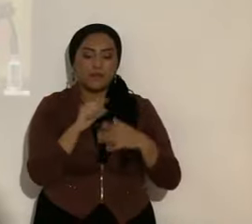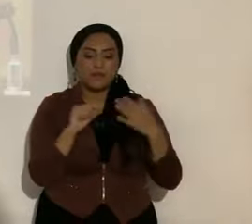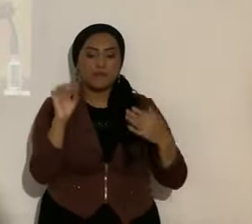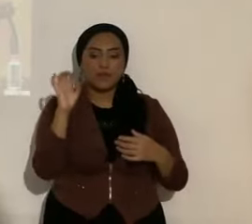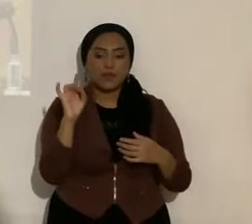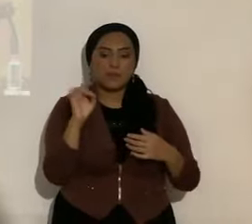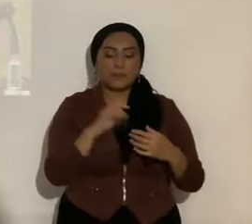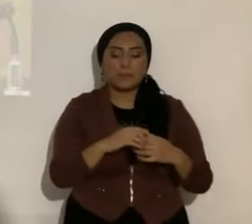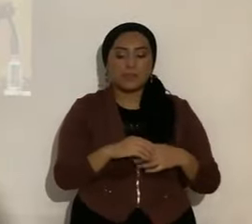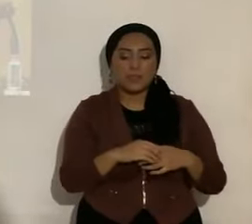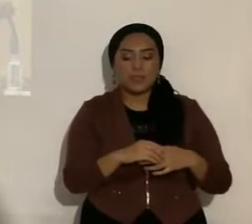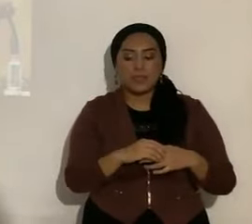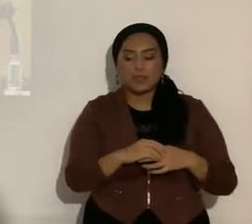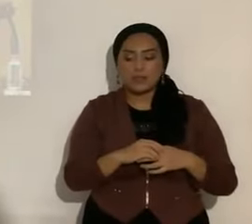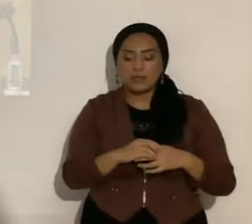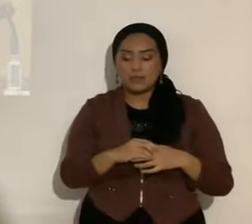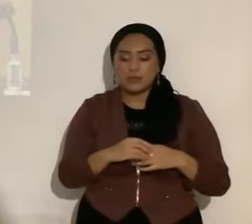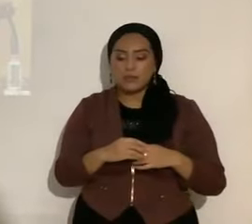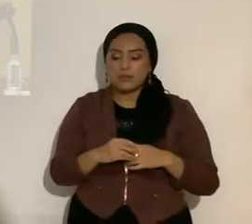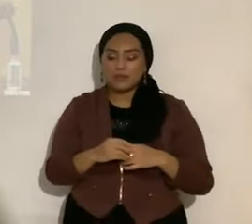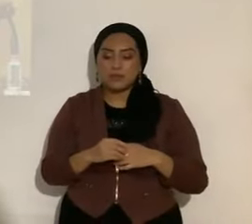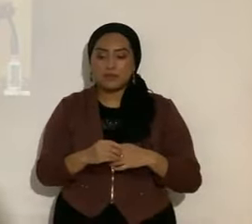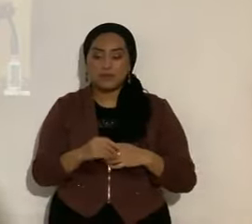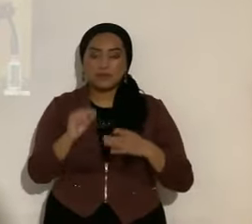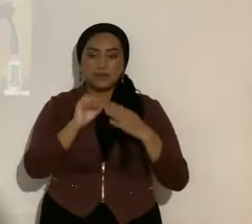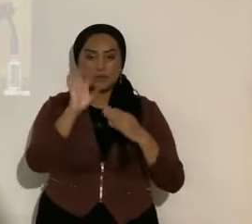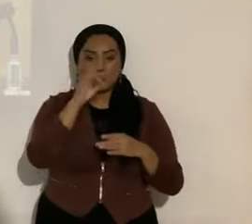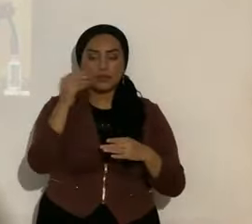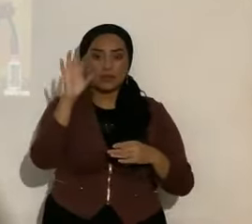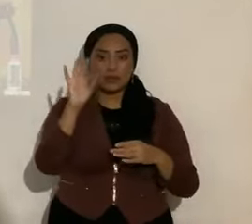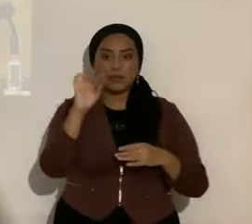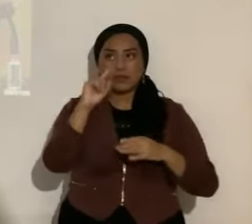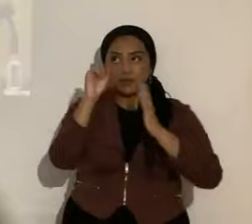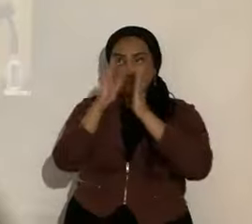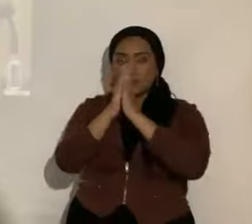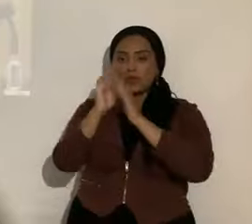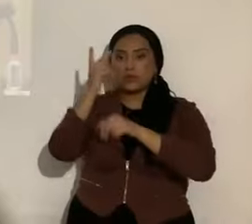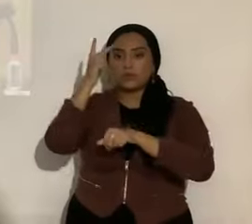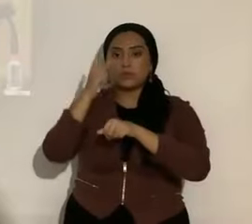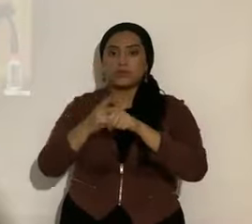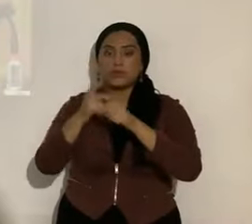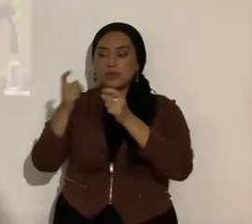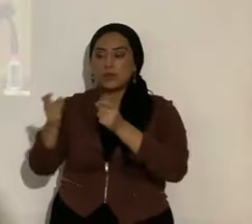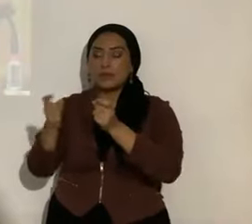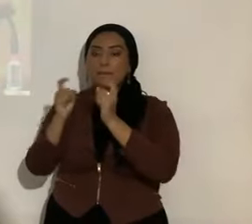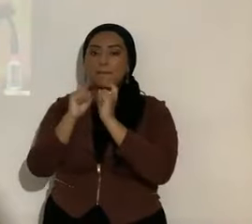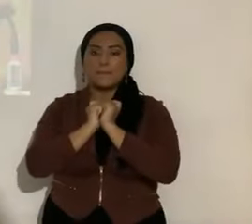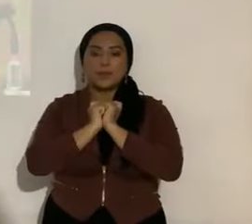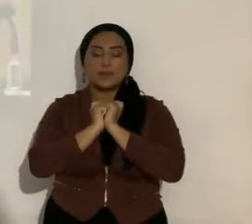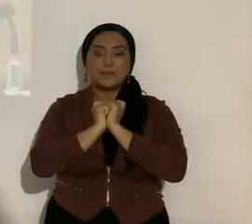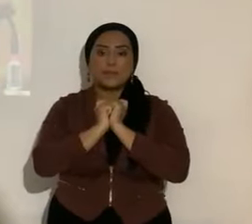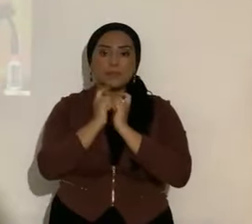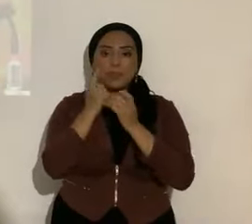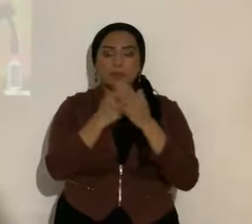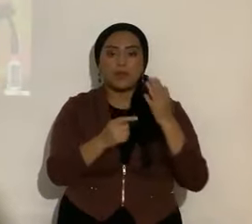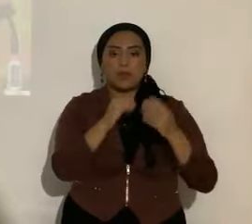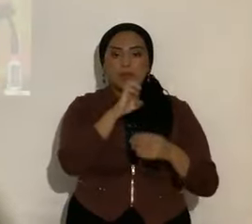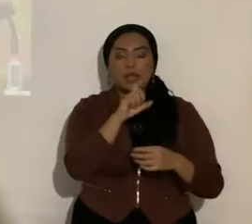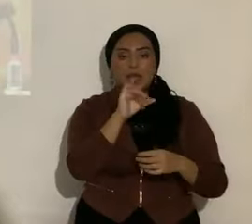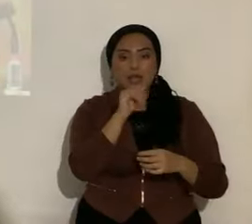8, aquí en el verso 8 y 9, pide doble porción, una doble porción de lo que